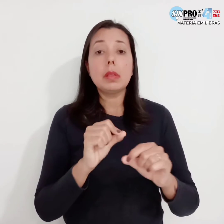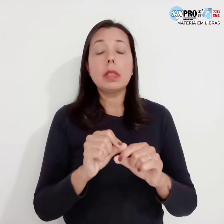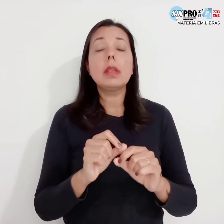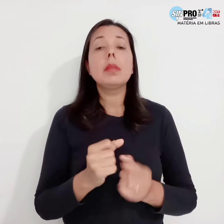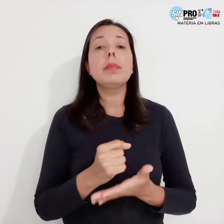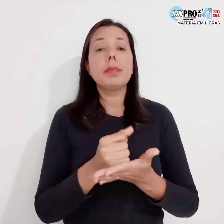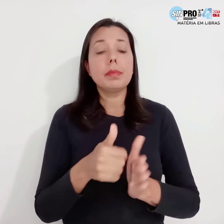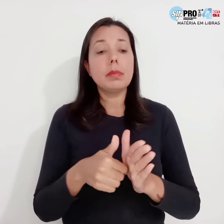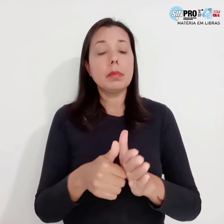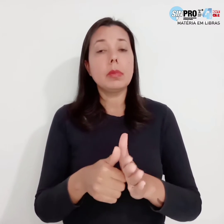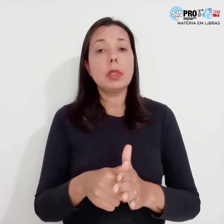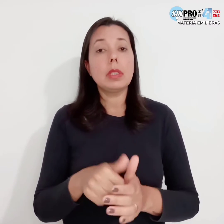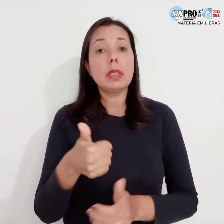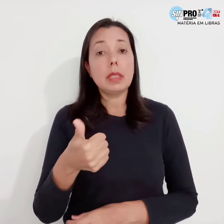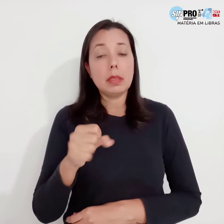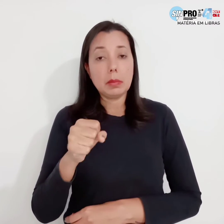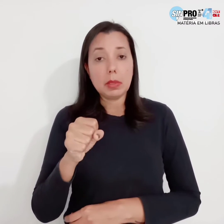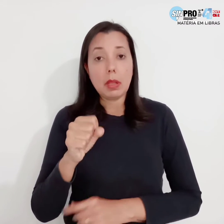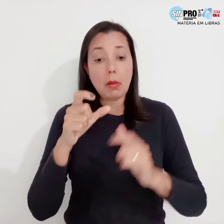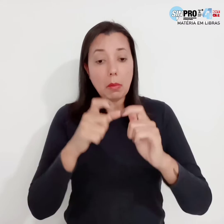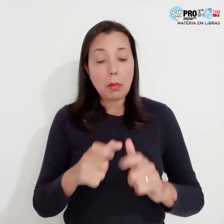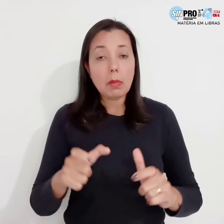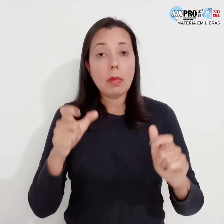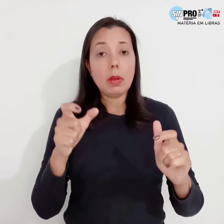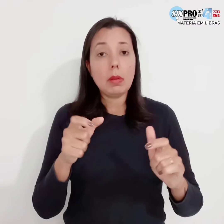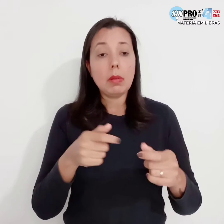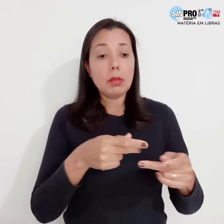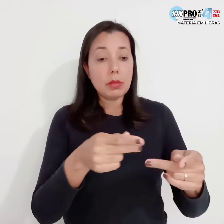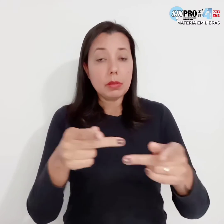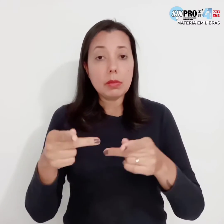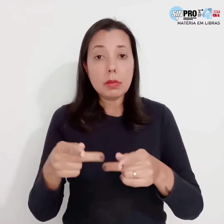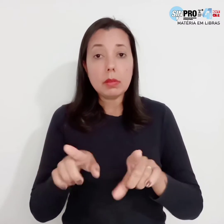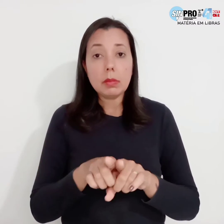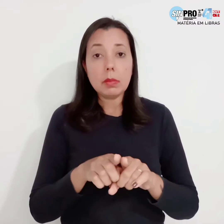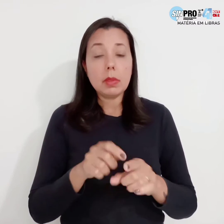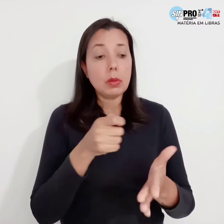seria o 18º maior mercado de consumo do mundo.